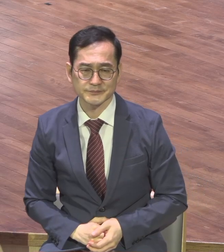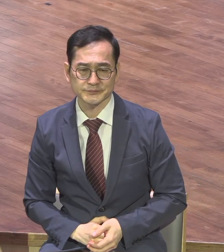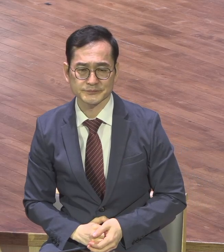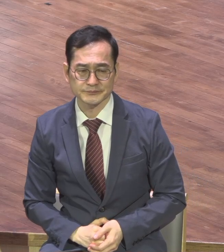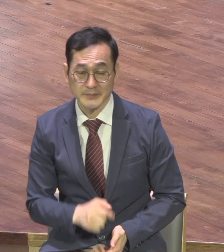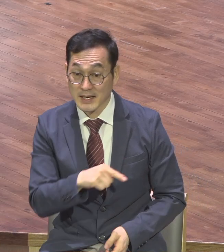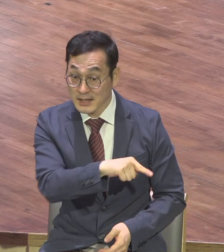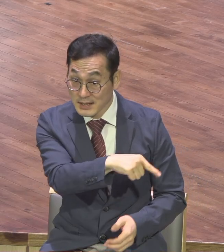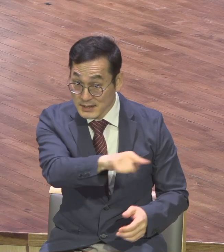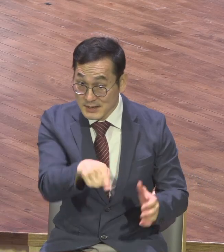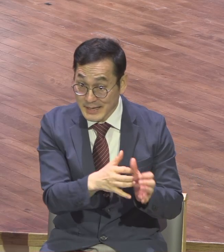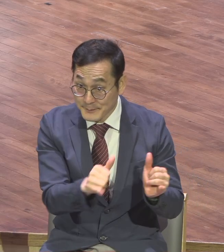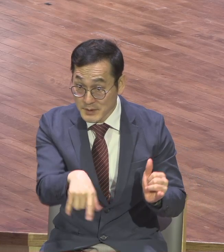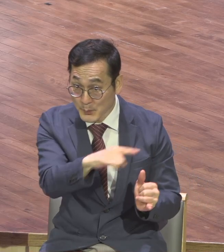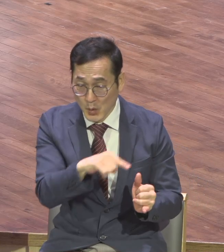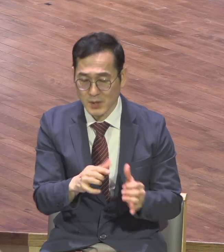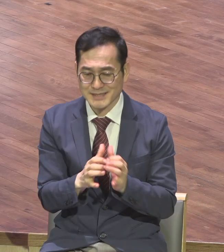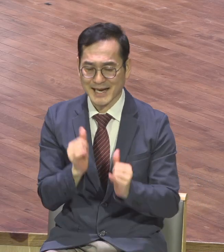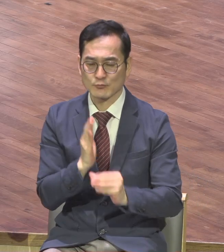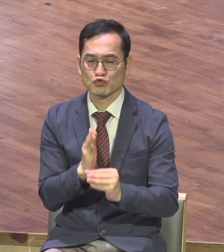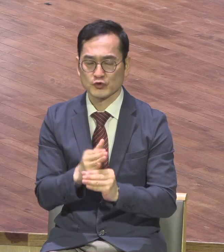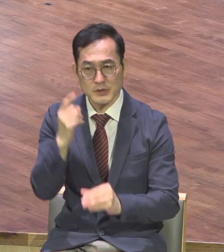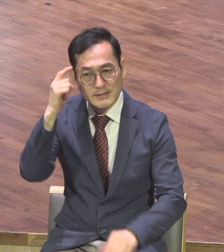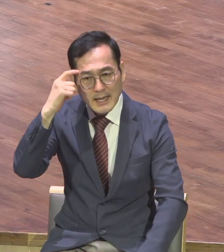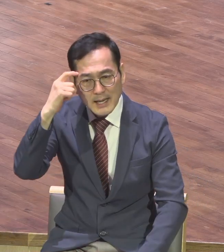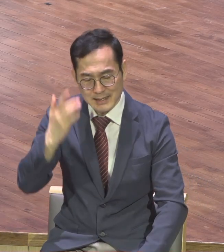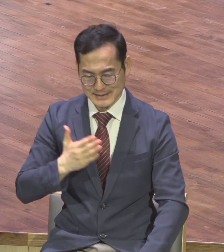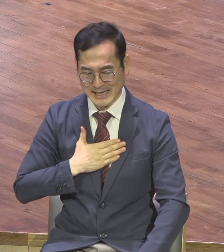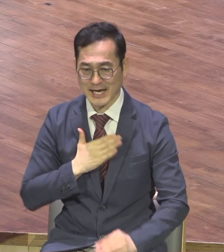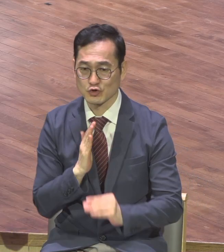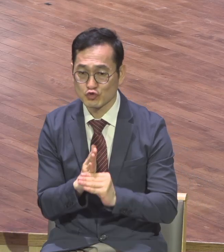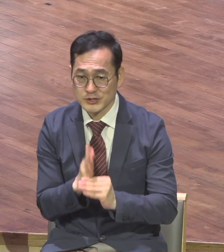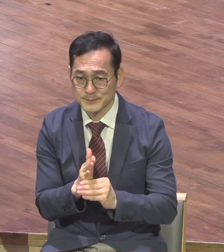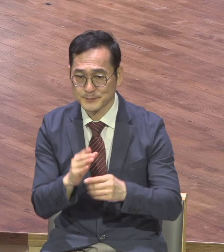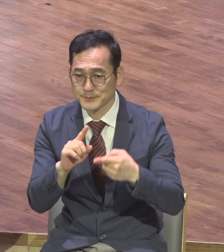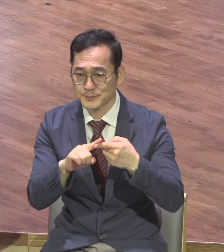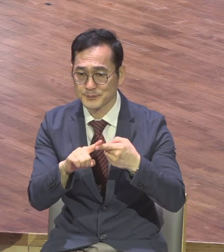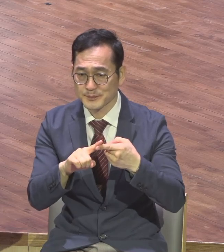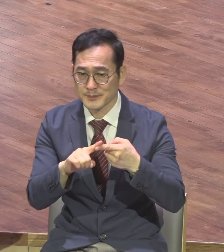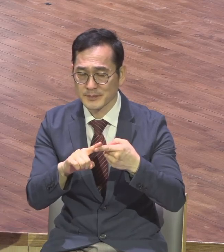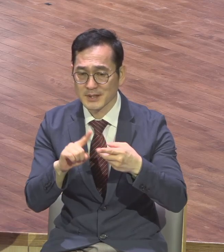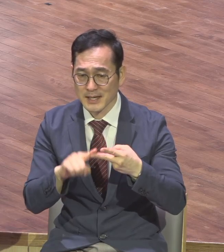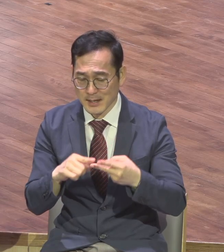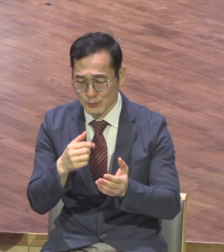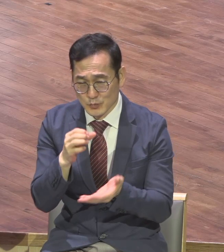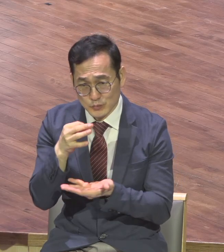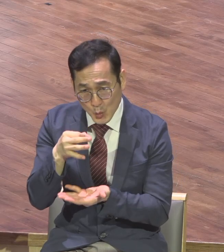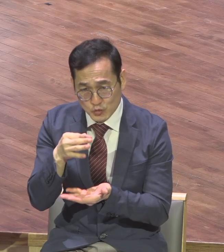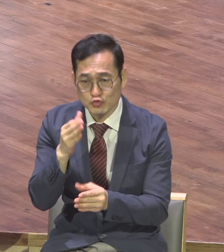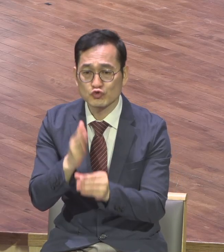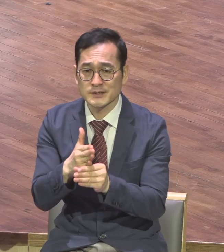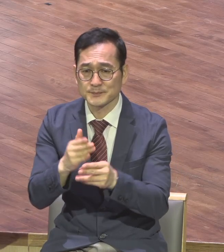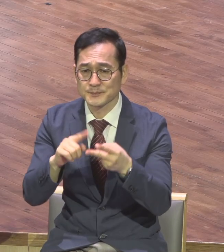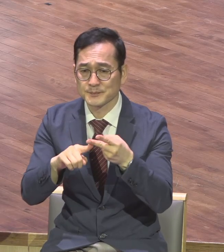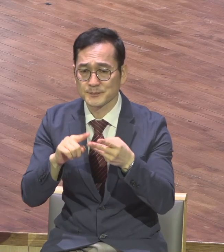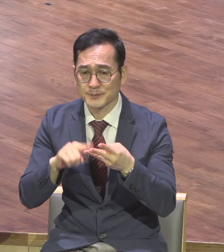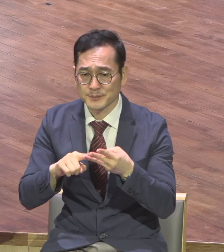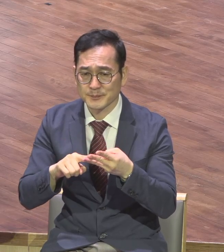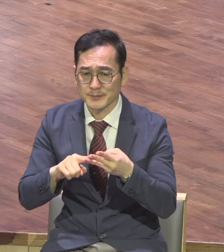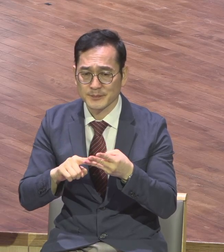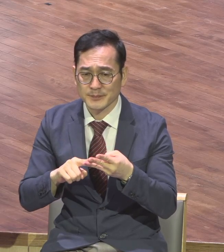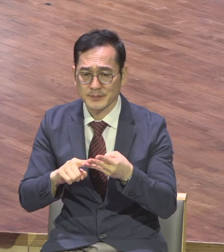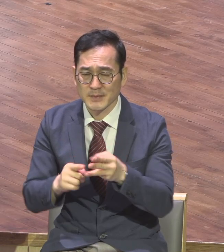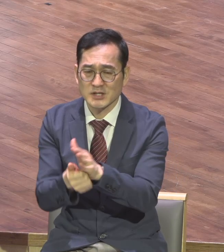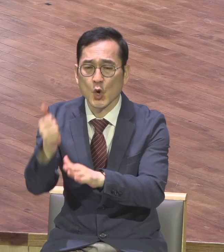사람 중심의 생각. 창세기 3장 자기 중심, 창세기 6장의 물질 중심, 창세기 11장의 세상